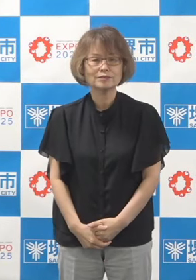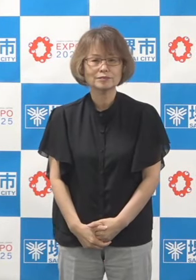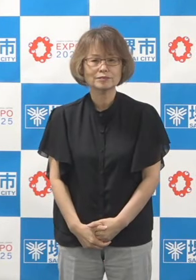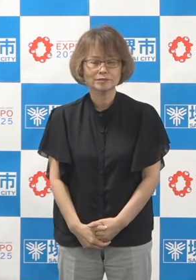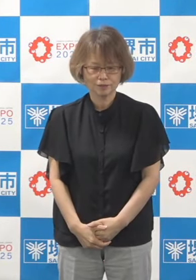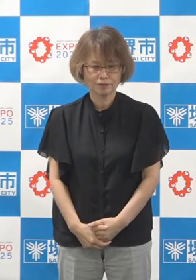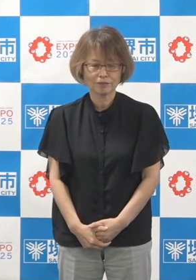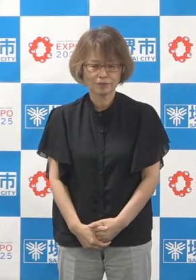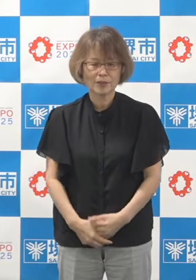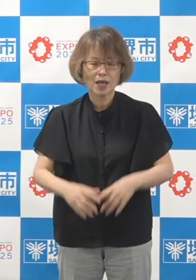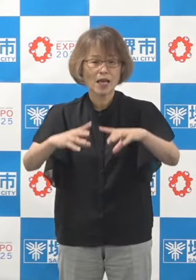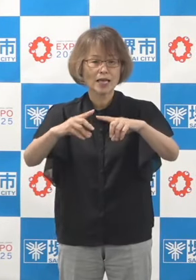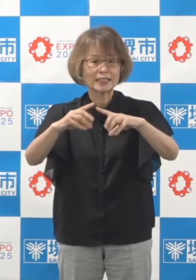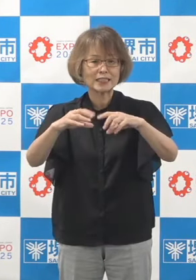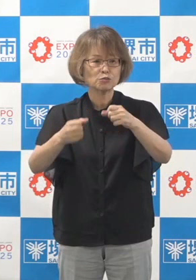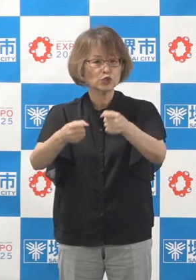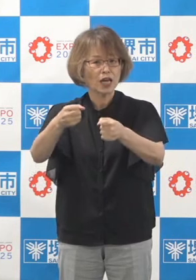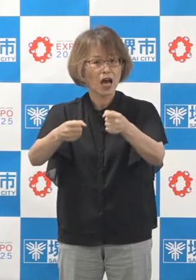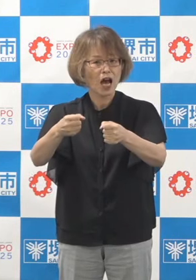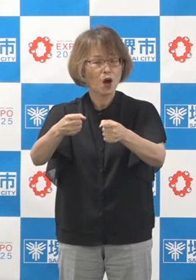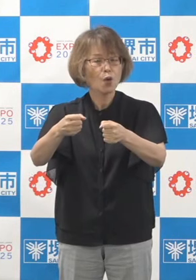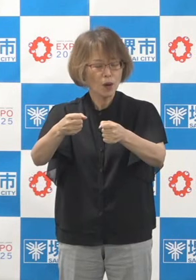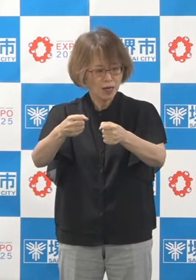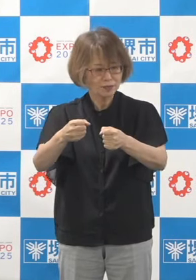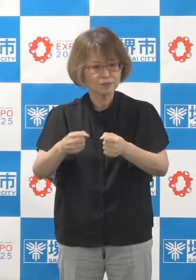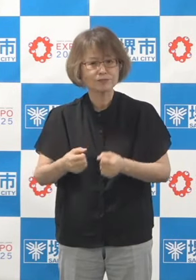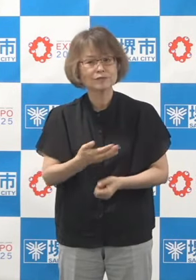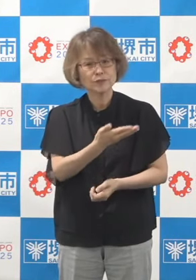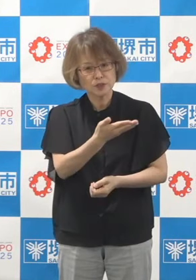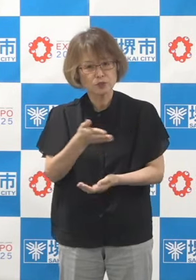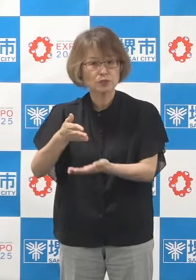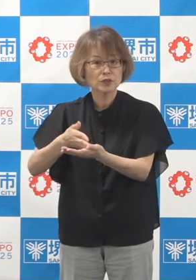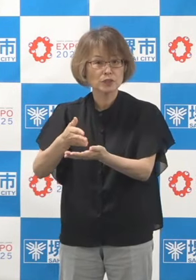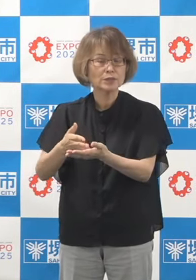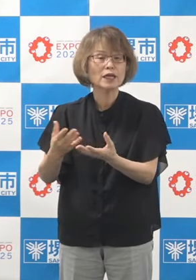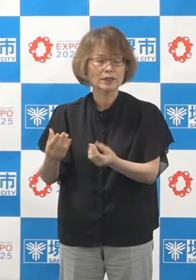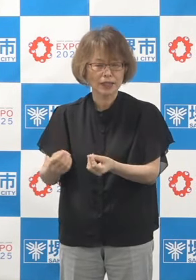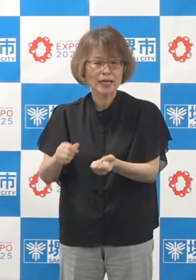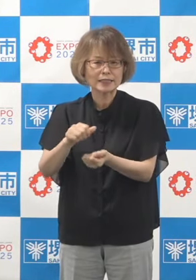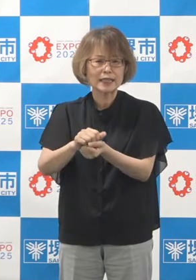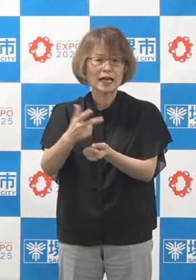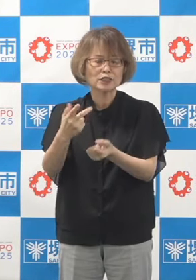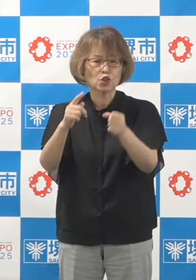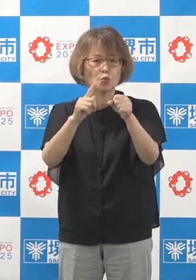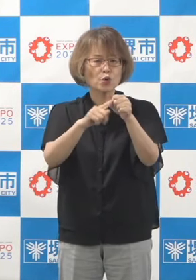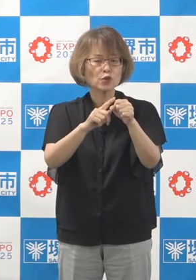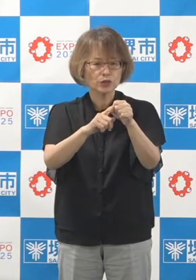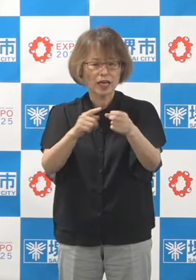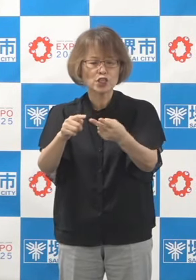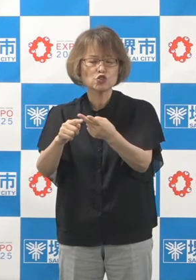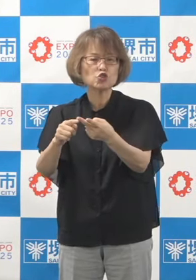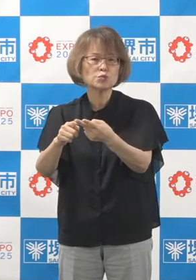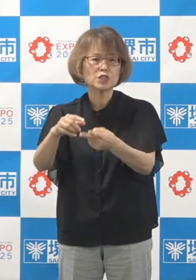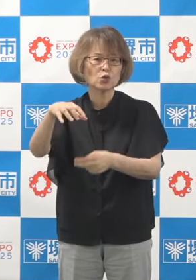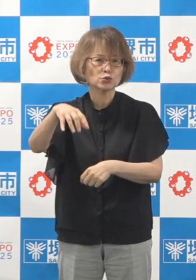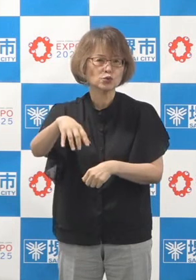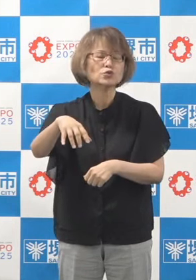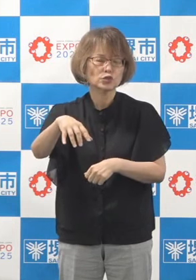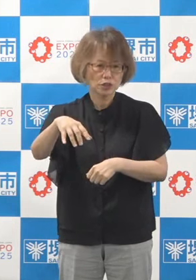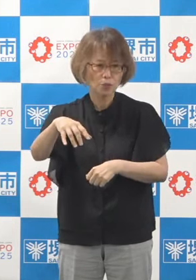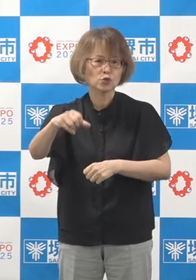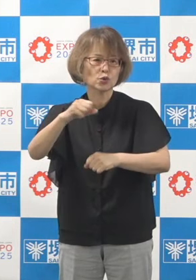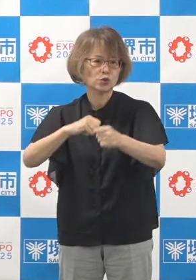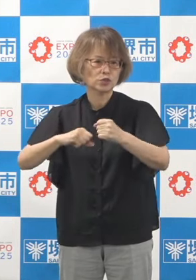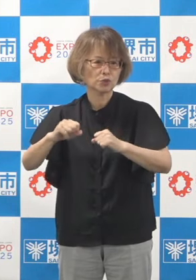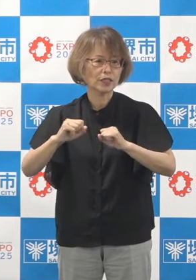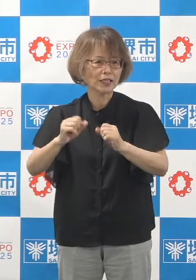EV 車につきましては、市長申しましたように、堺市の目標に向かって郵便局としても取り組んでいただくというふうに